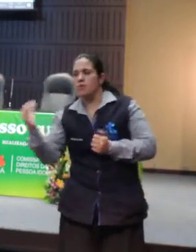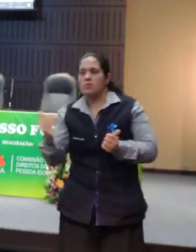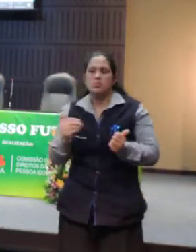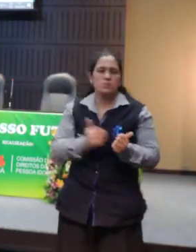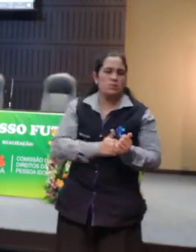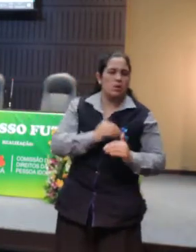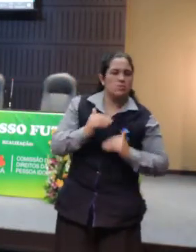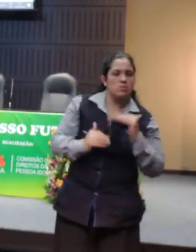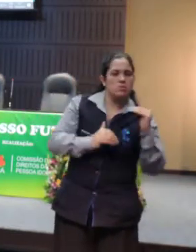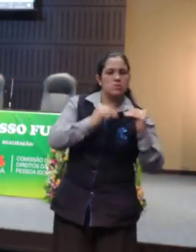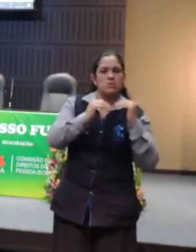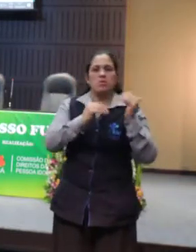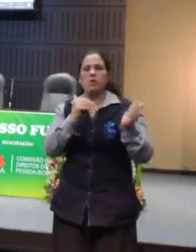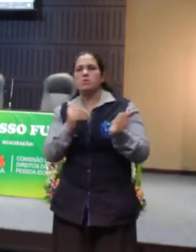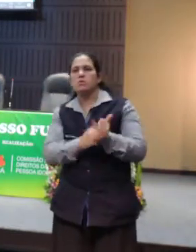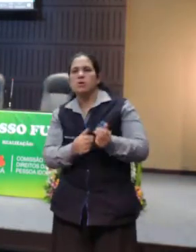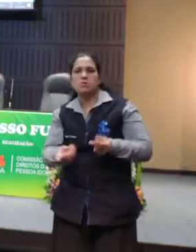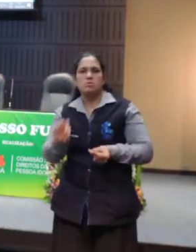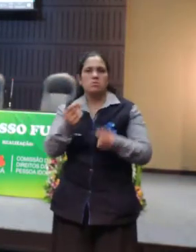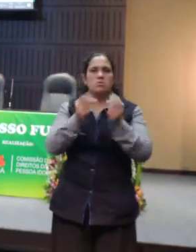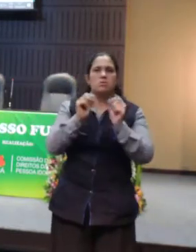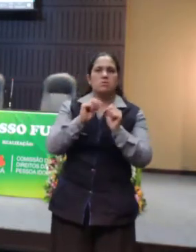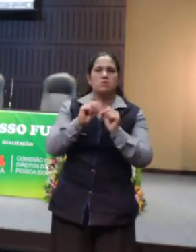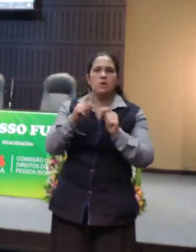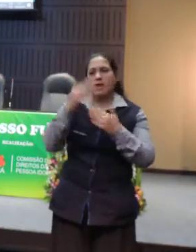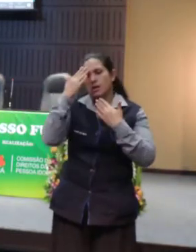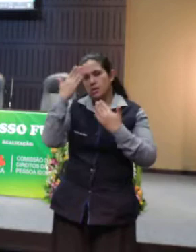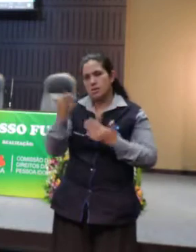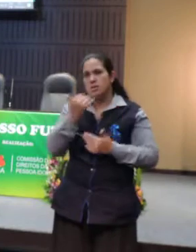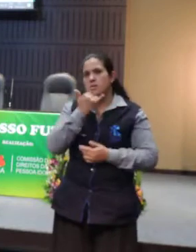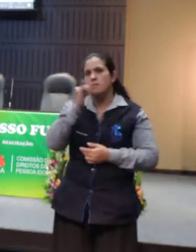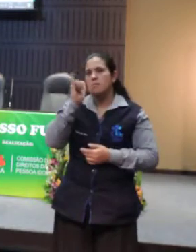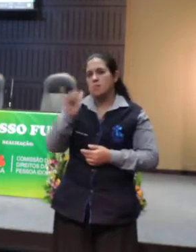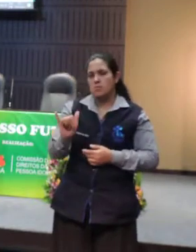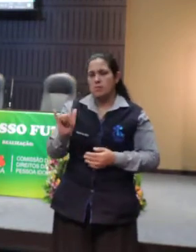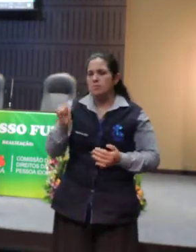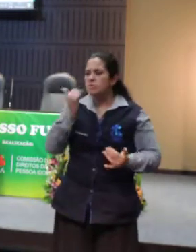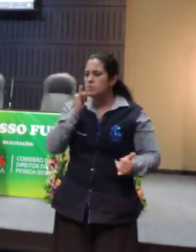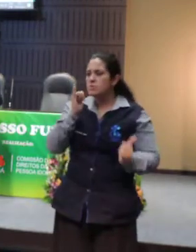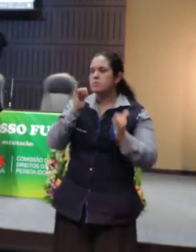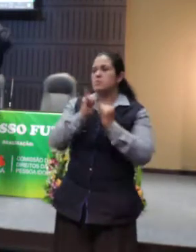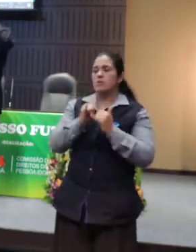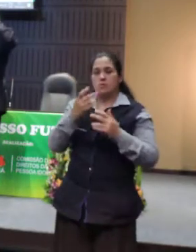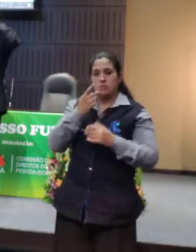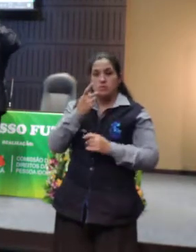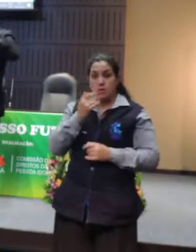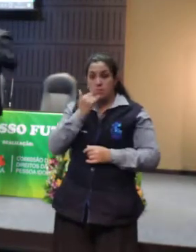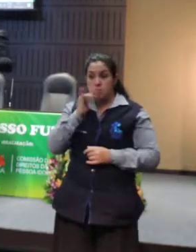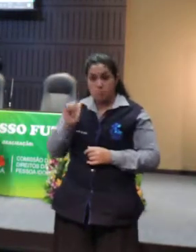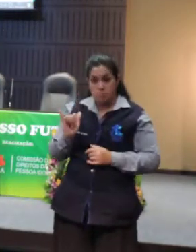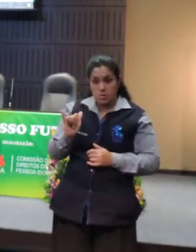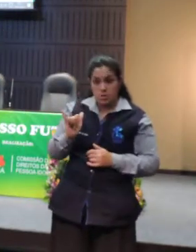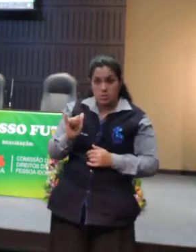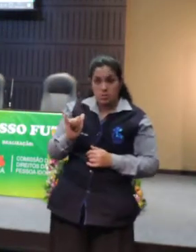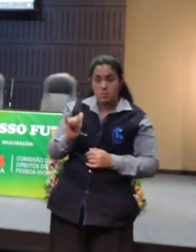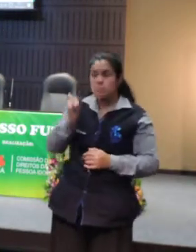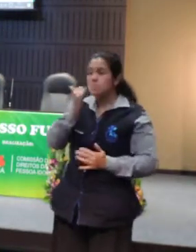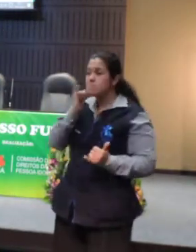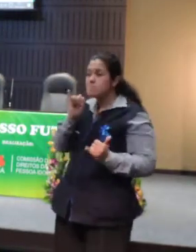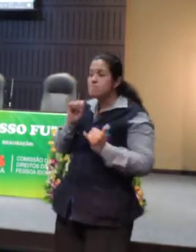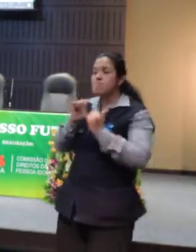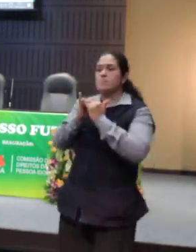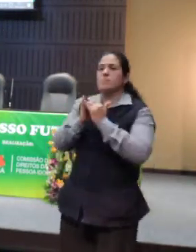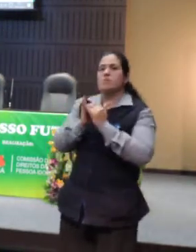tão simples, meu Deus do céu, é você agradecer e perdoar. Perdão. Vamos falar do perdão agora. O perdão é uma coisa tão engraçada que a